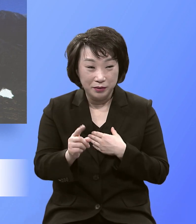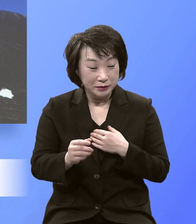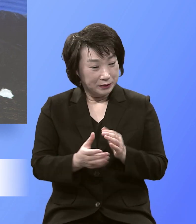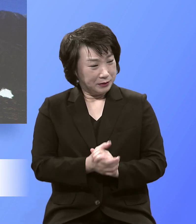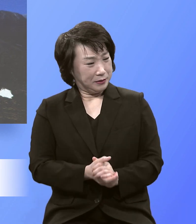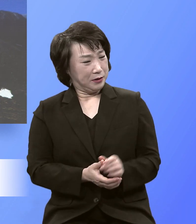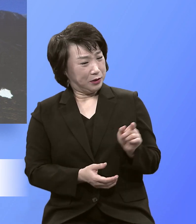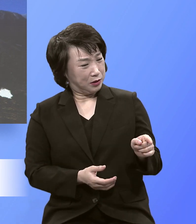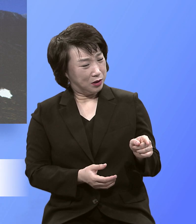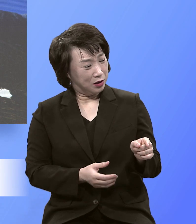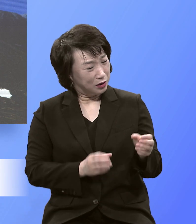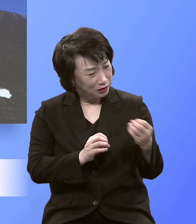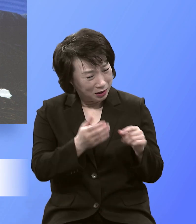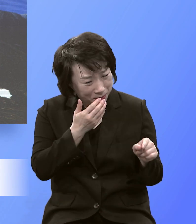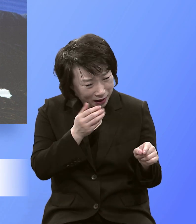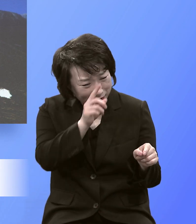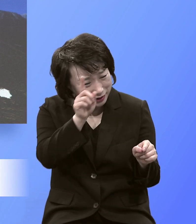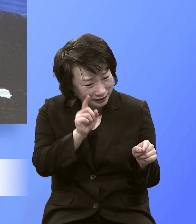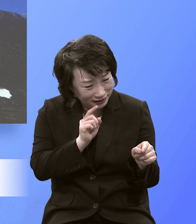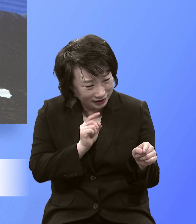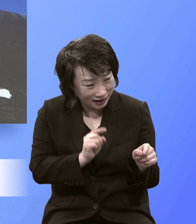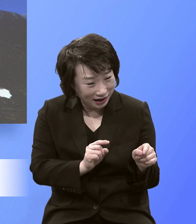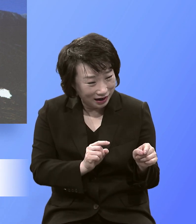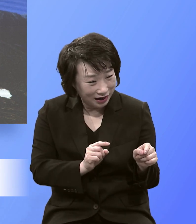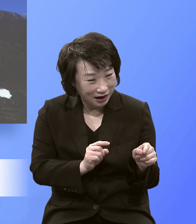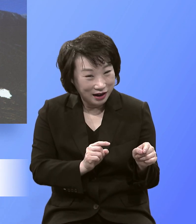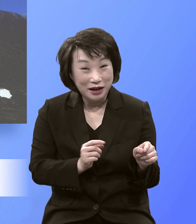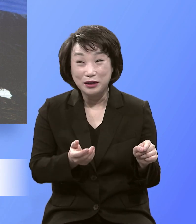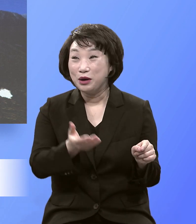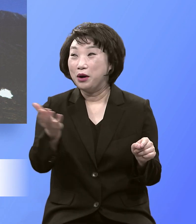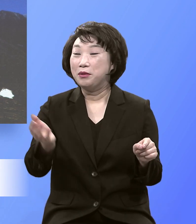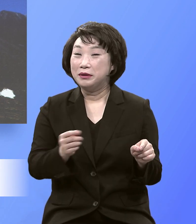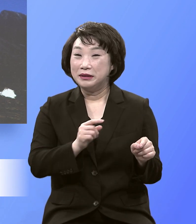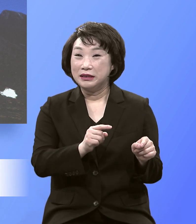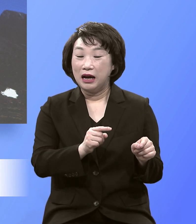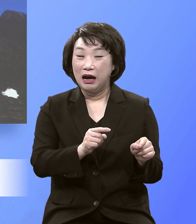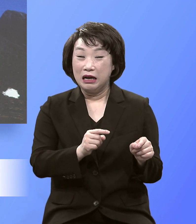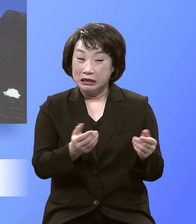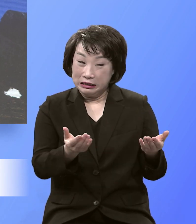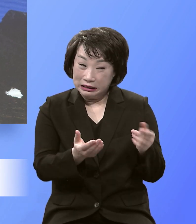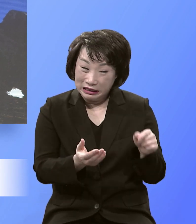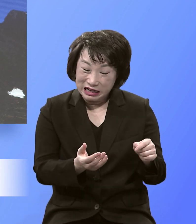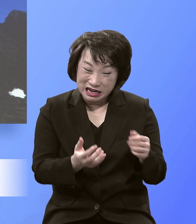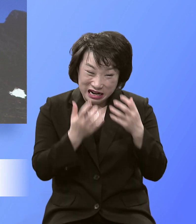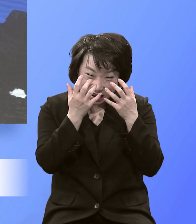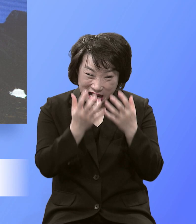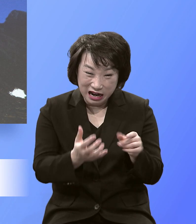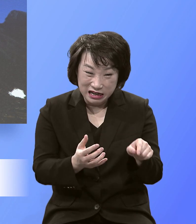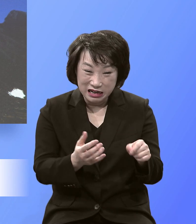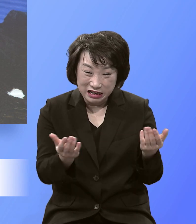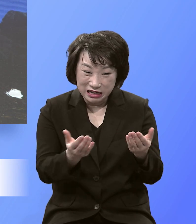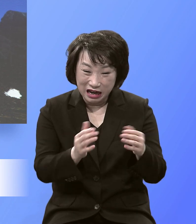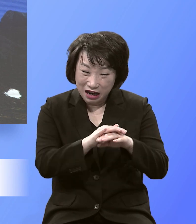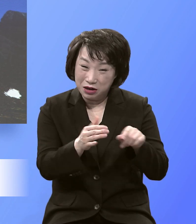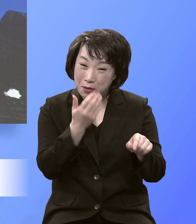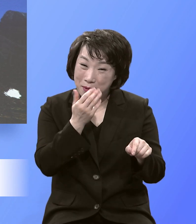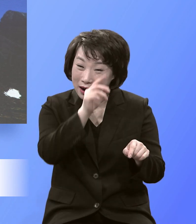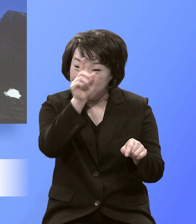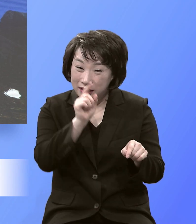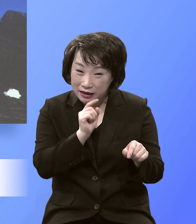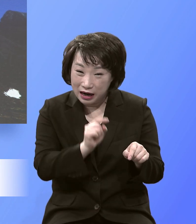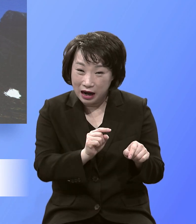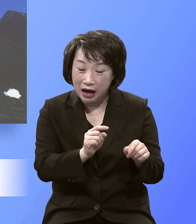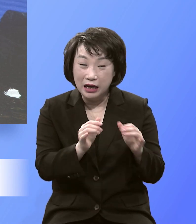저것이 될까? 이 어마어마한 사건이 될까? 라고